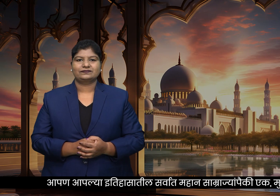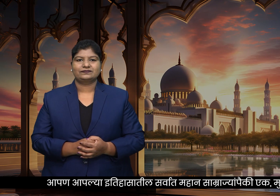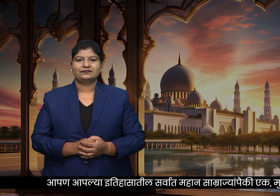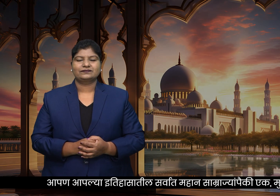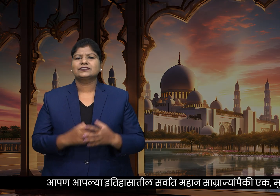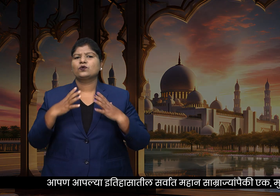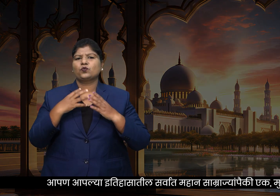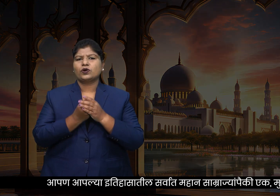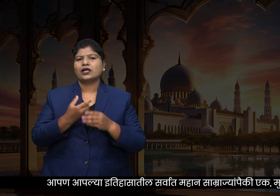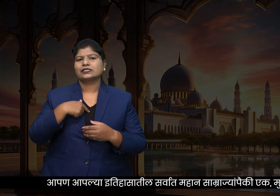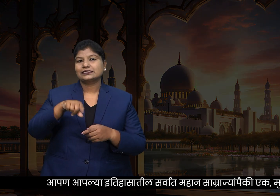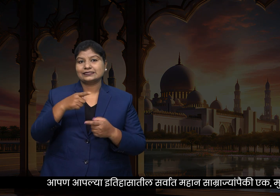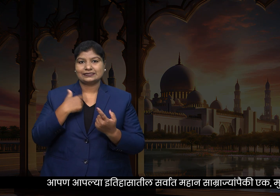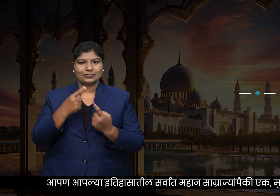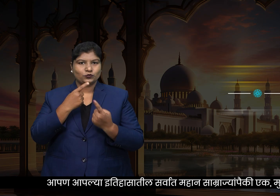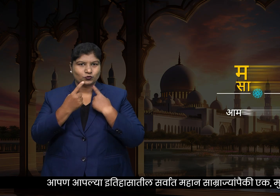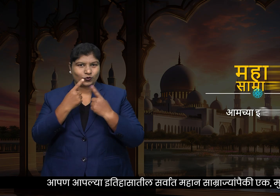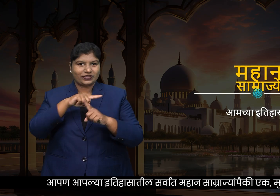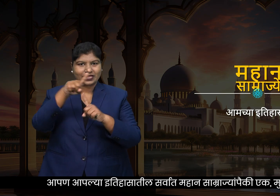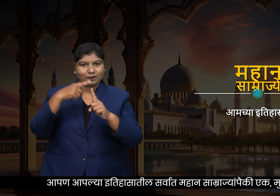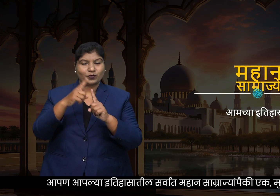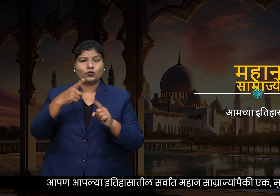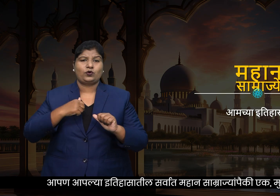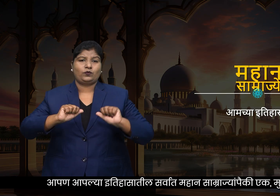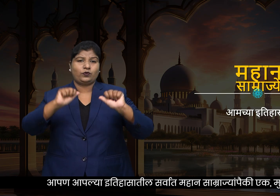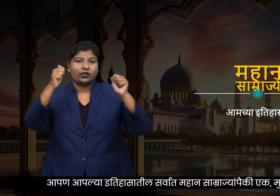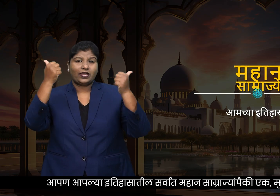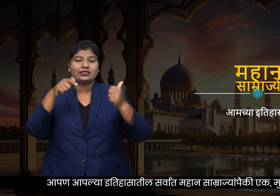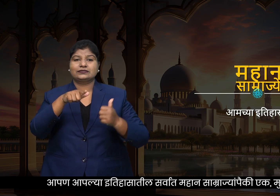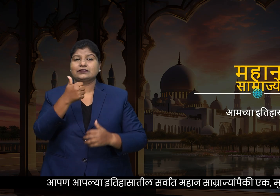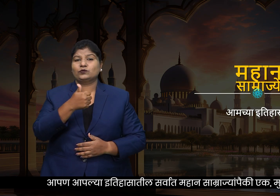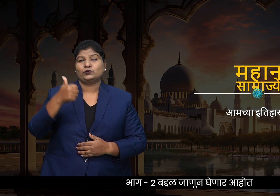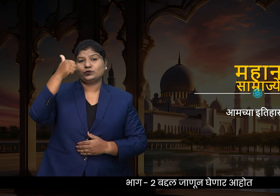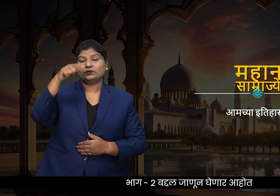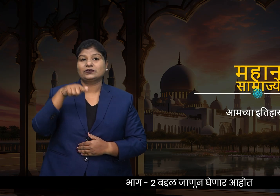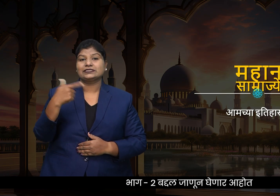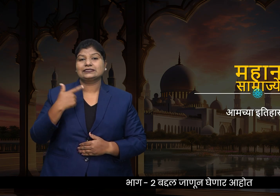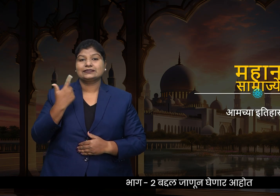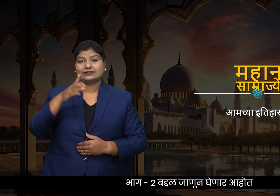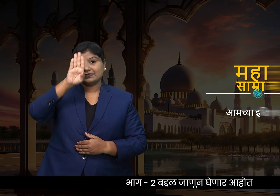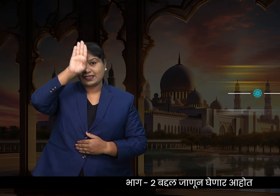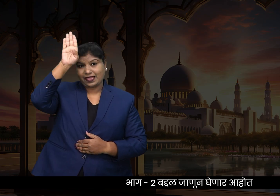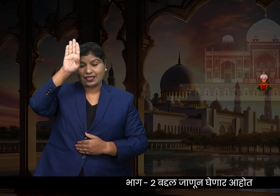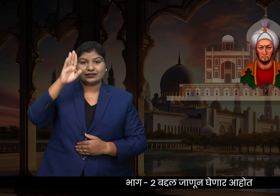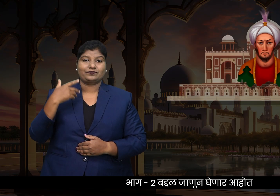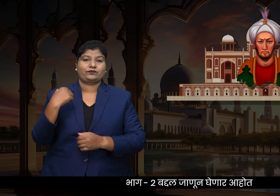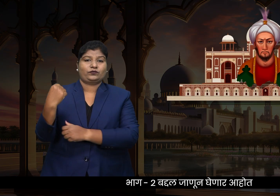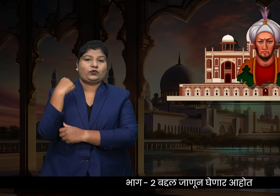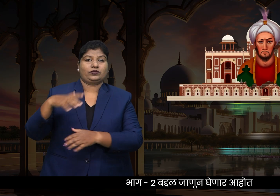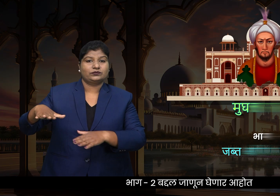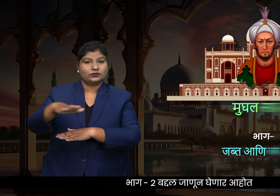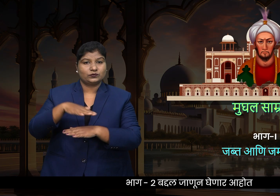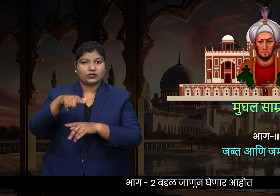आपण आपल्या इतिहासातील सर्वात महान साम्राज्यांपैकी एक मुघल साम्राज्य भाग दुसरा बद्दल जाणून घेणार आहोत.